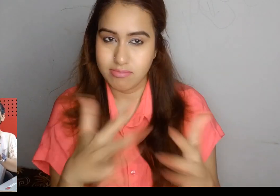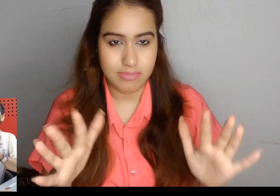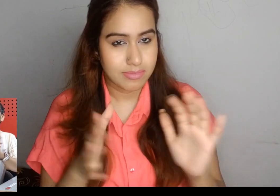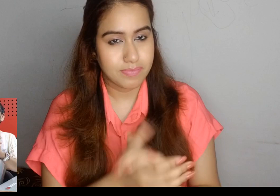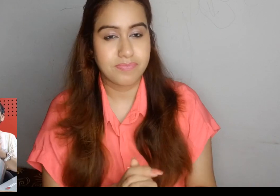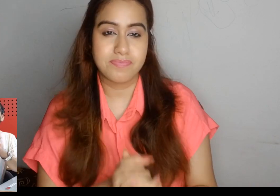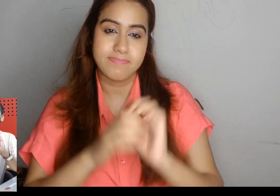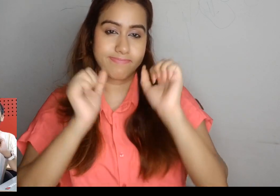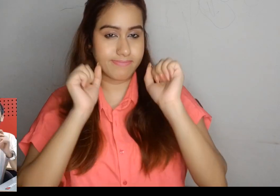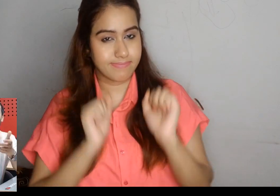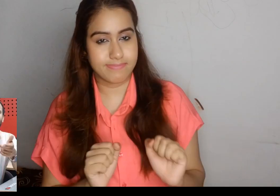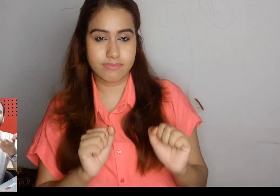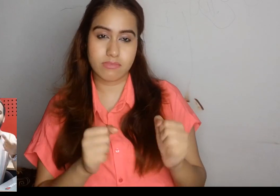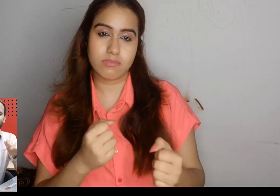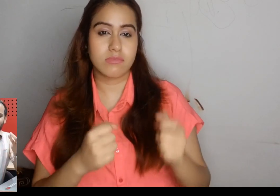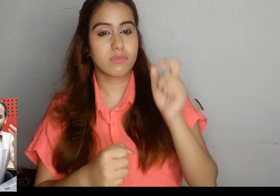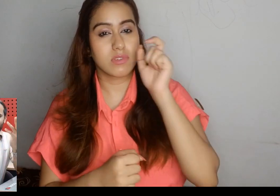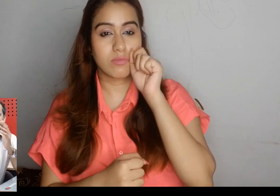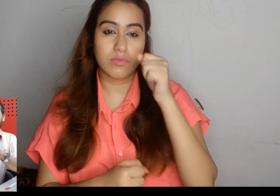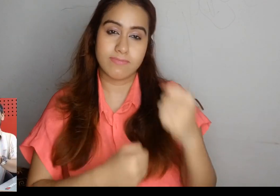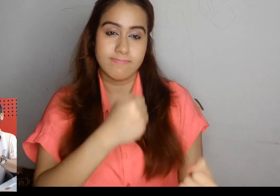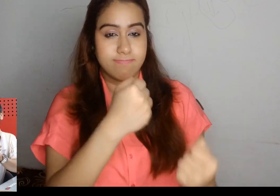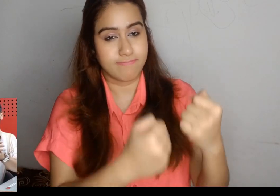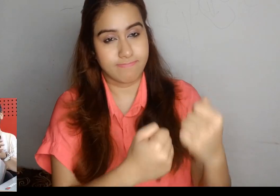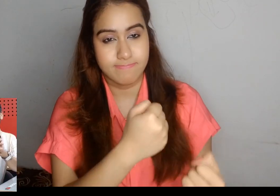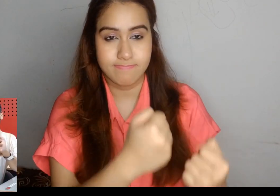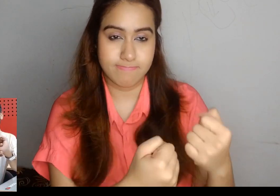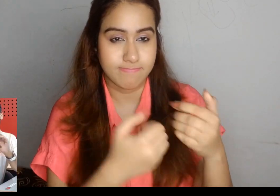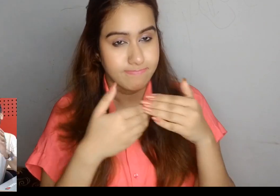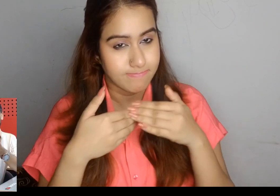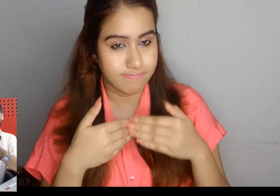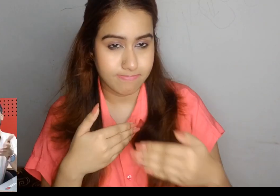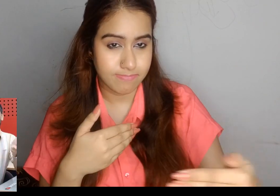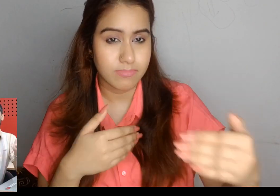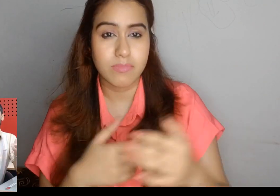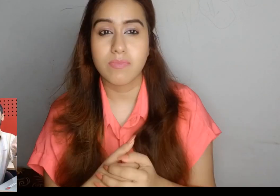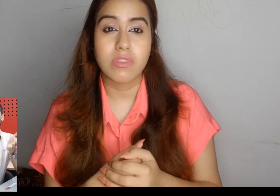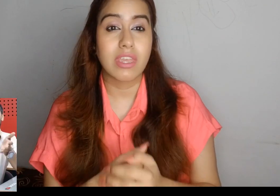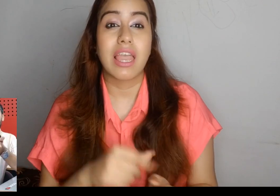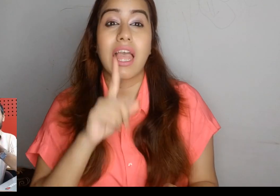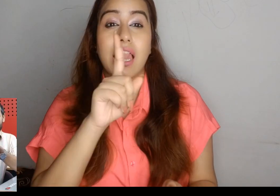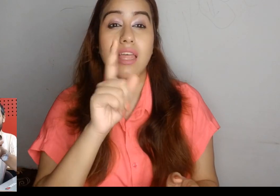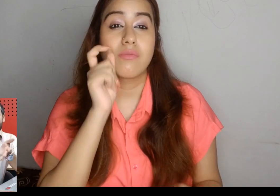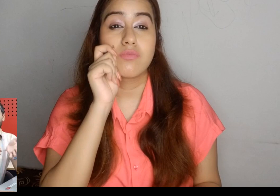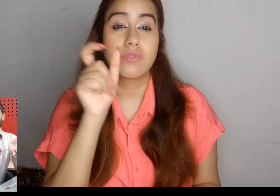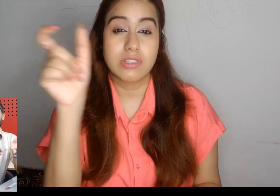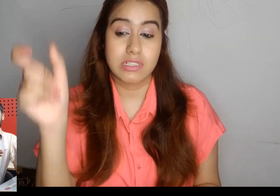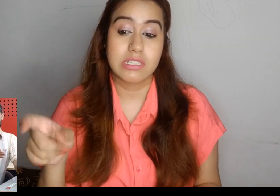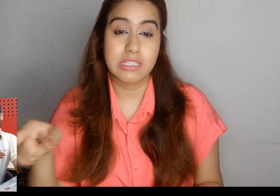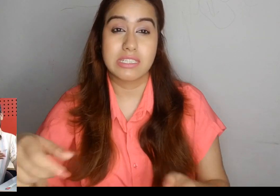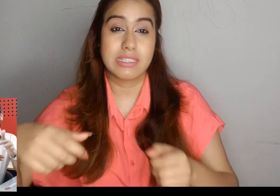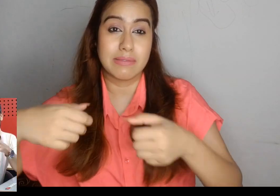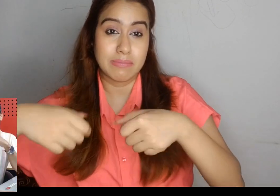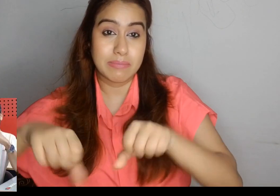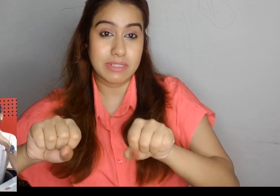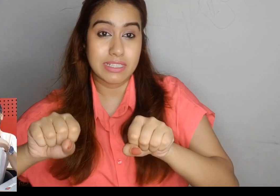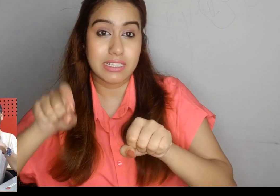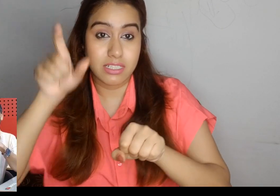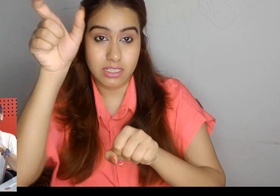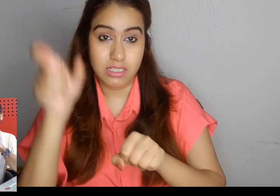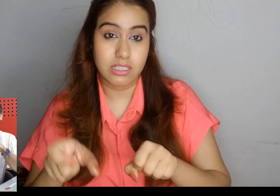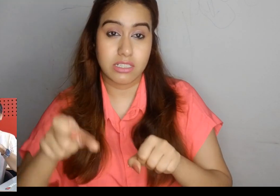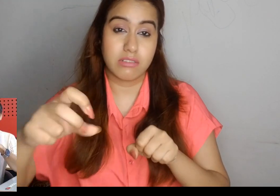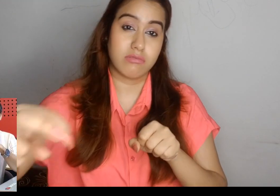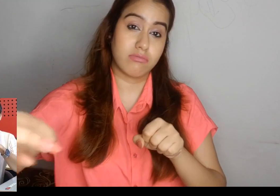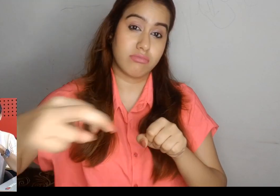जाके अपनी सीट पर बैठ गए, ओटीपी बताया, कैब ने चलना शुरू किया। घर से निकले, थोड़ा सा बाहर निकले थे कि सामने से एक बाइक वाला आ